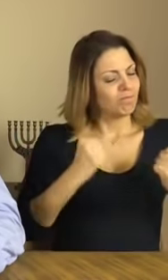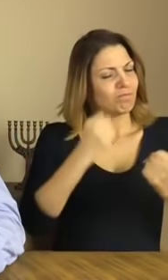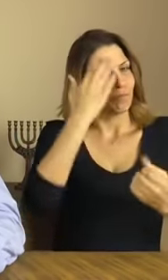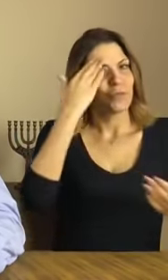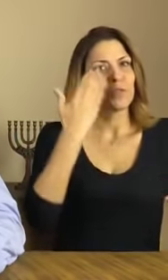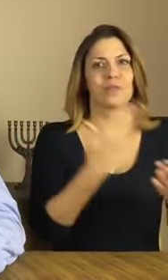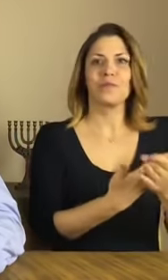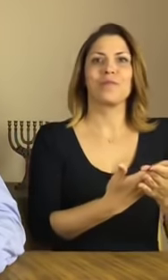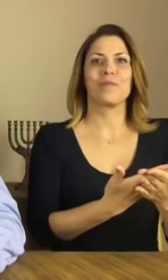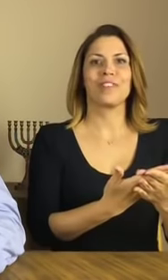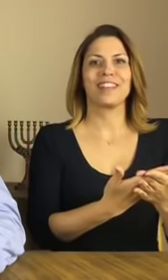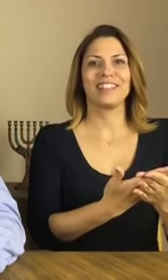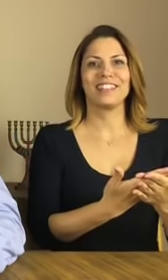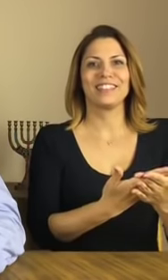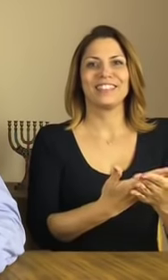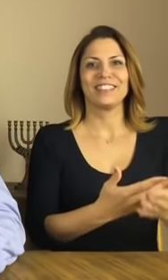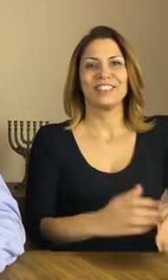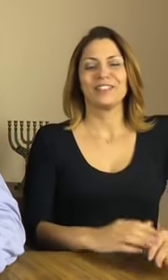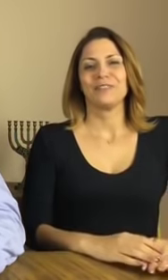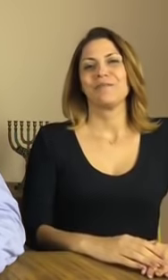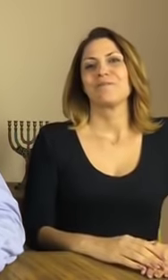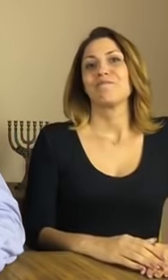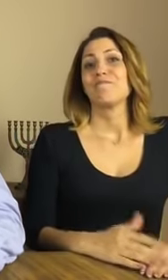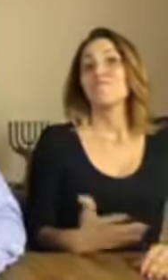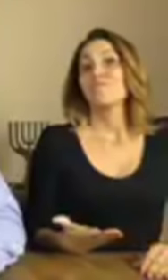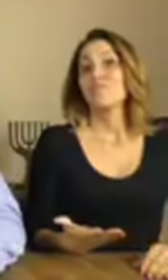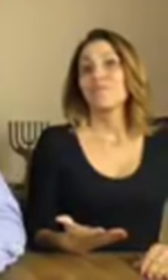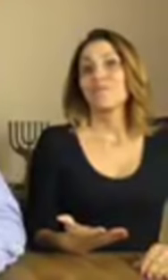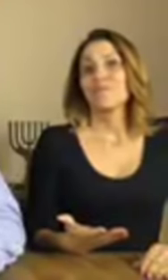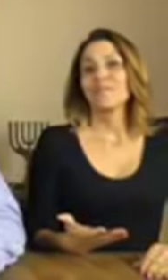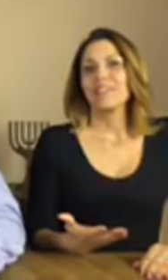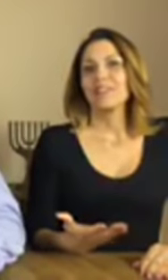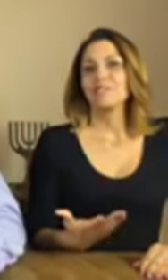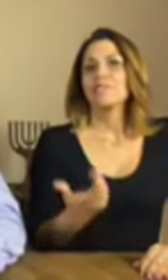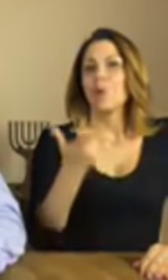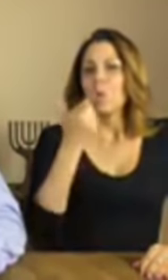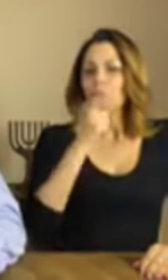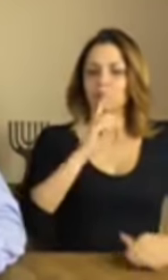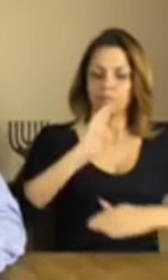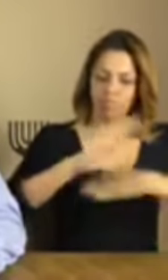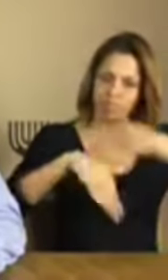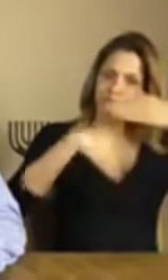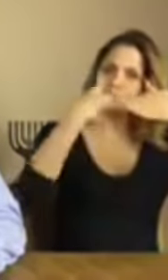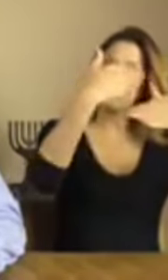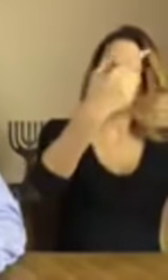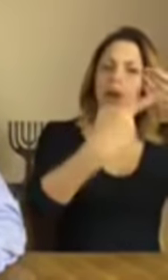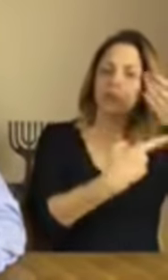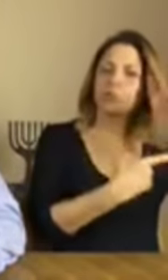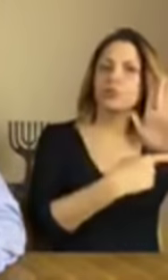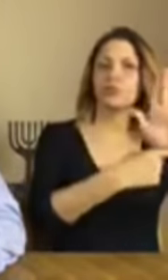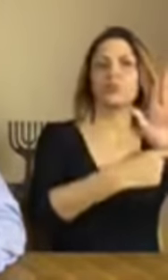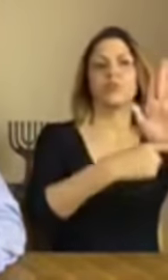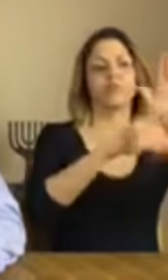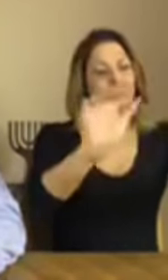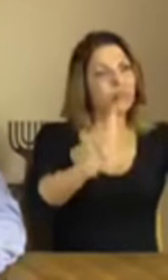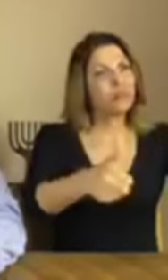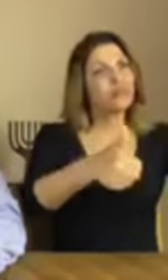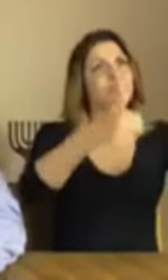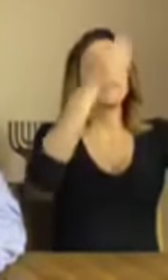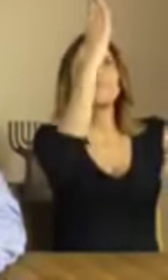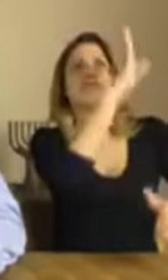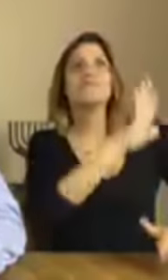que possa realmente contribuir com o futuro da nossa nação